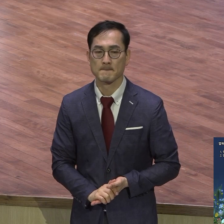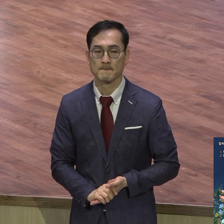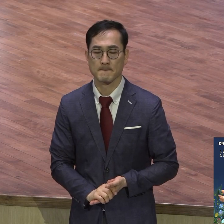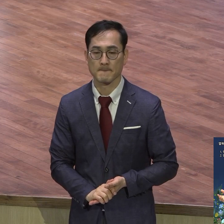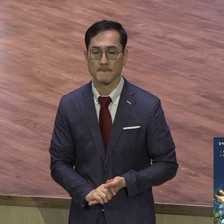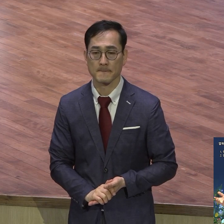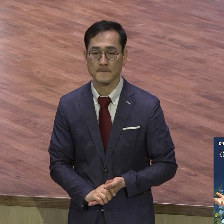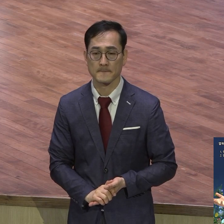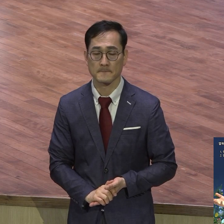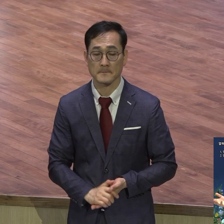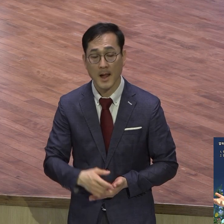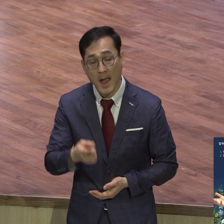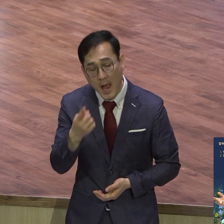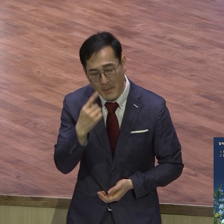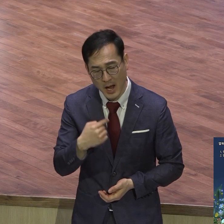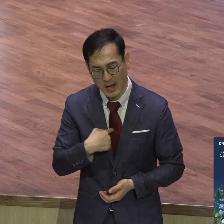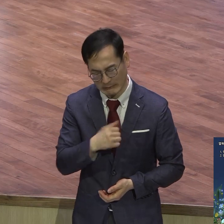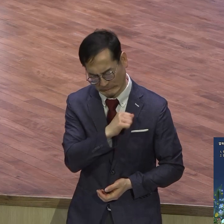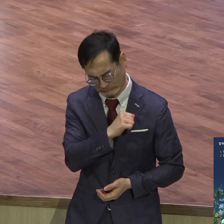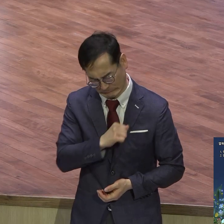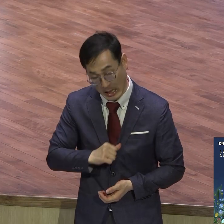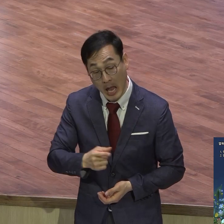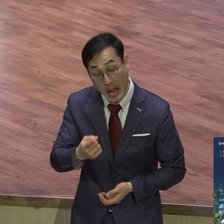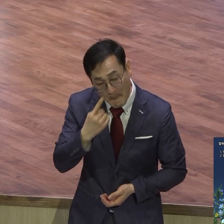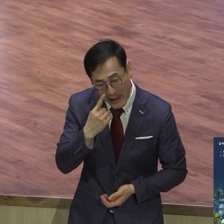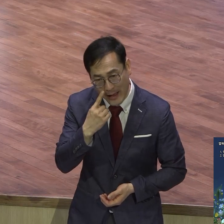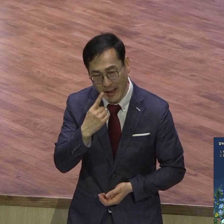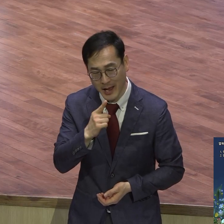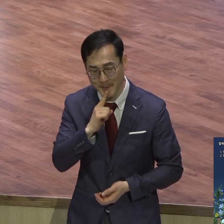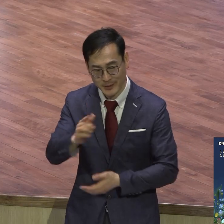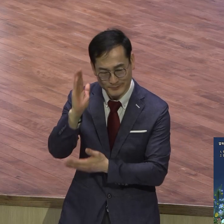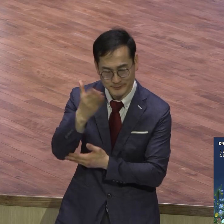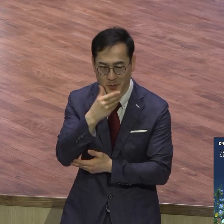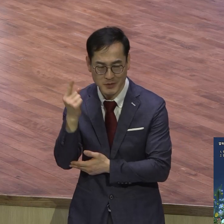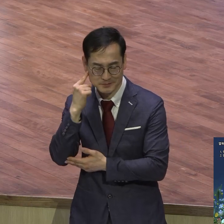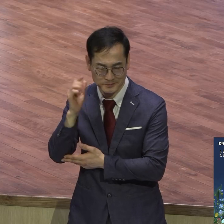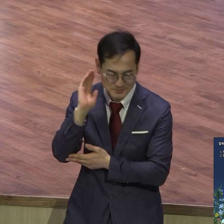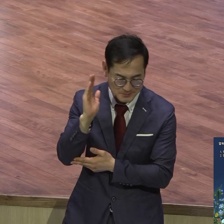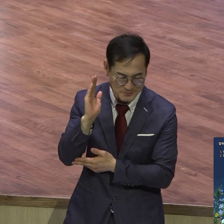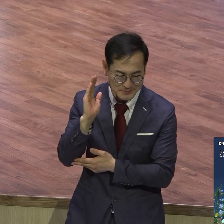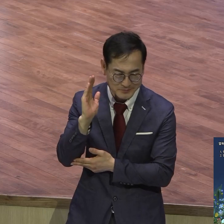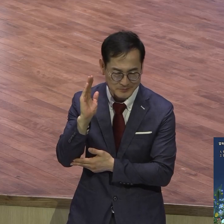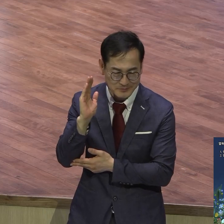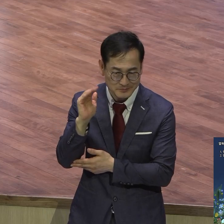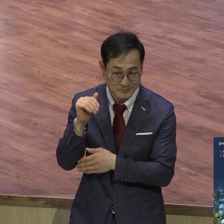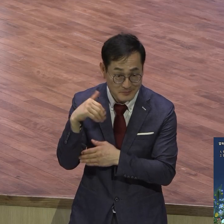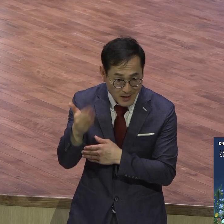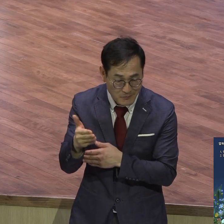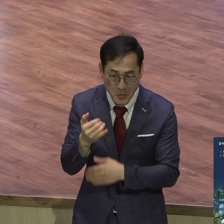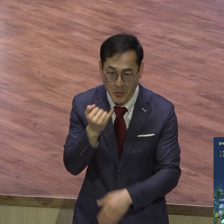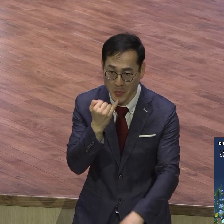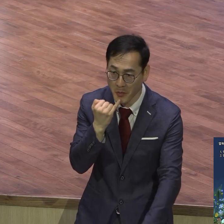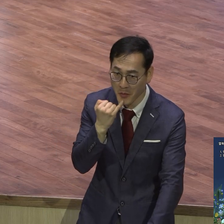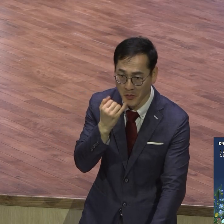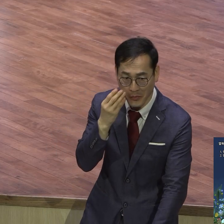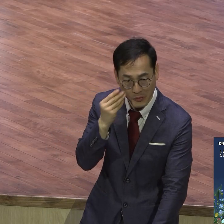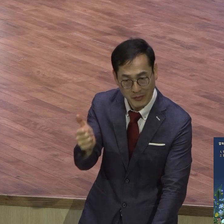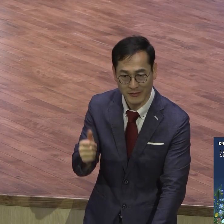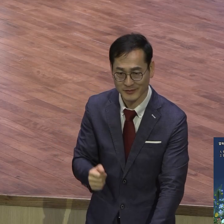하니까 되더라니까요. 하니까 돼. 자꾸 하니까 돼. 어떻게 돼요?